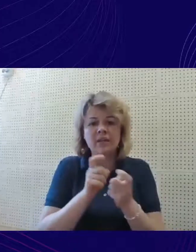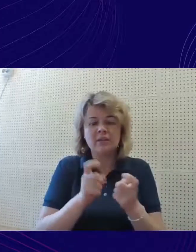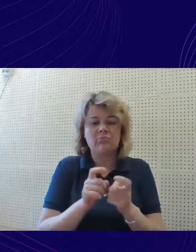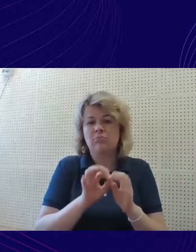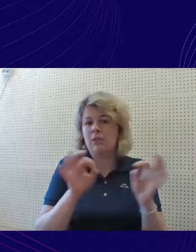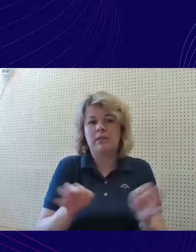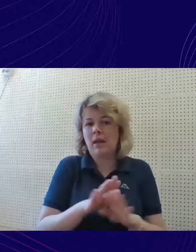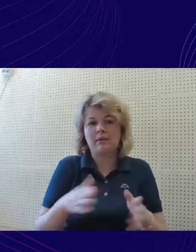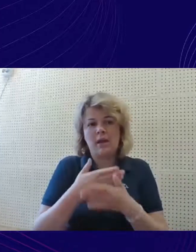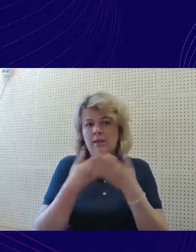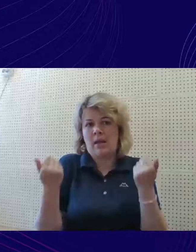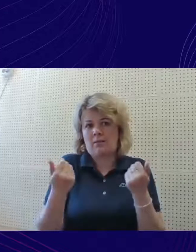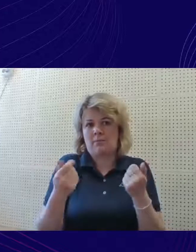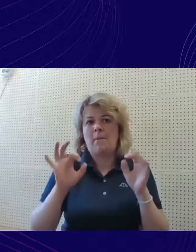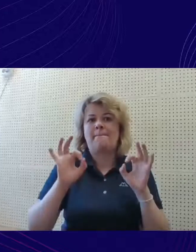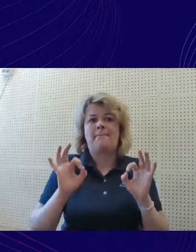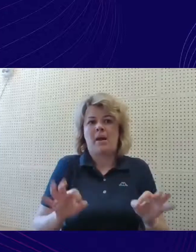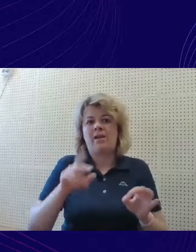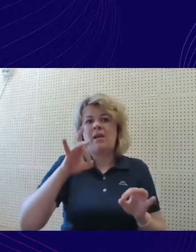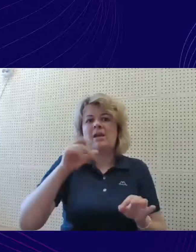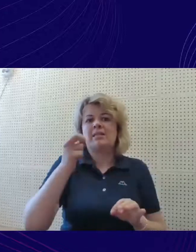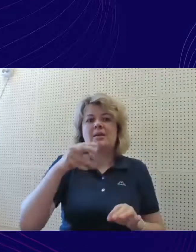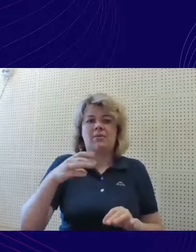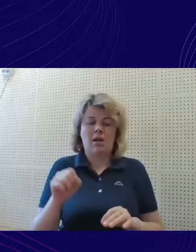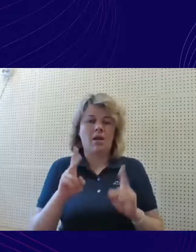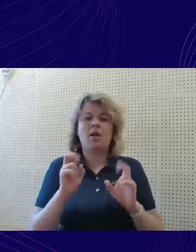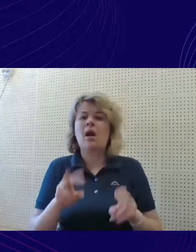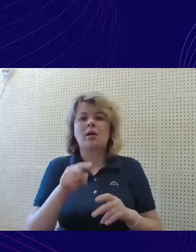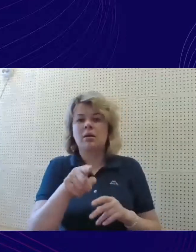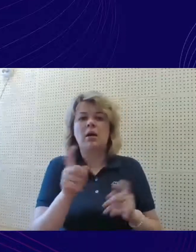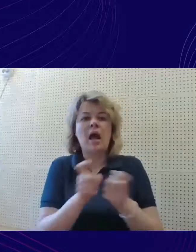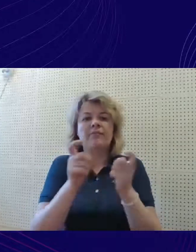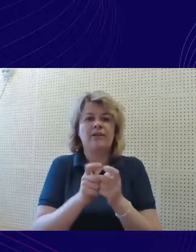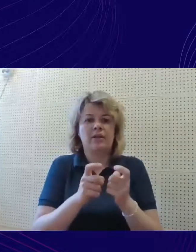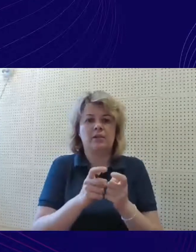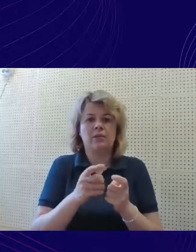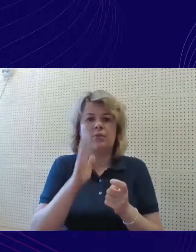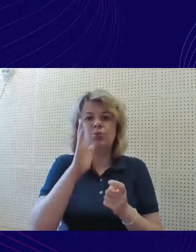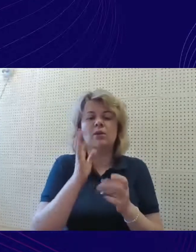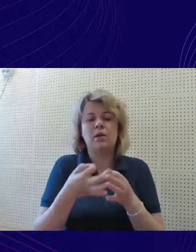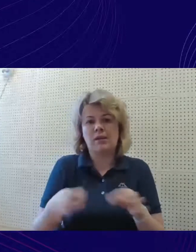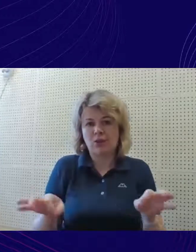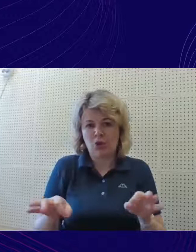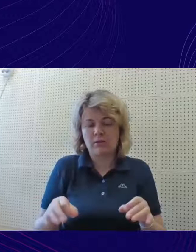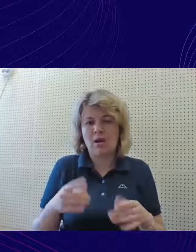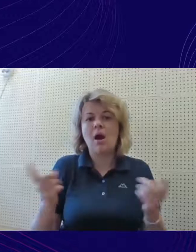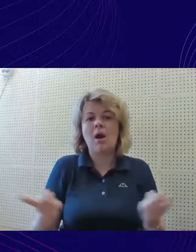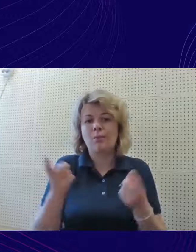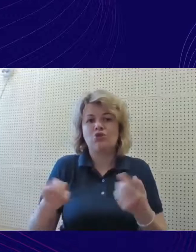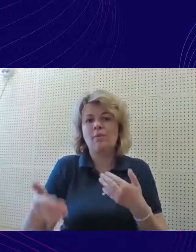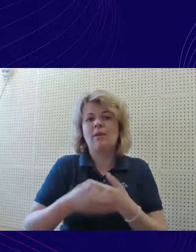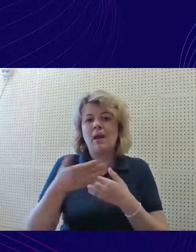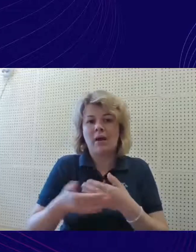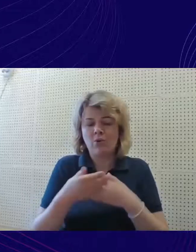рецепта, как он будет разрешаться. Обычно приговор выносит время, и